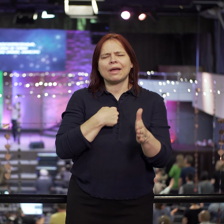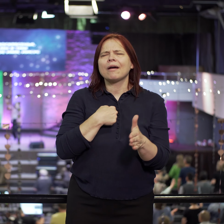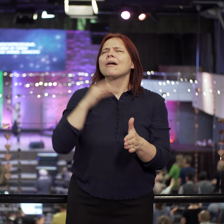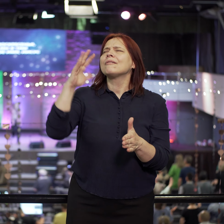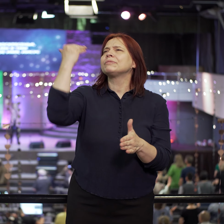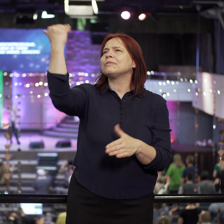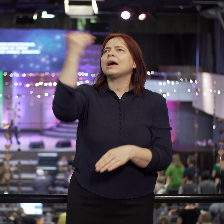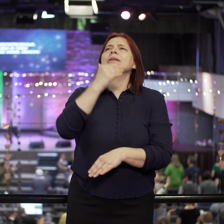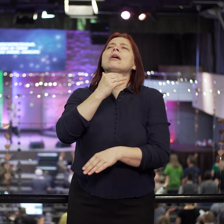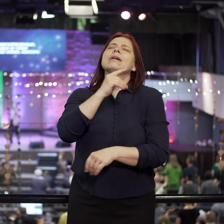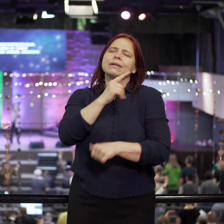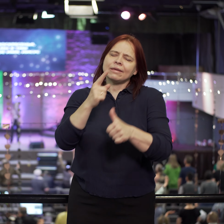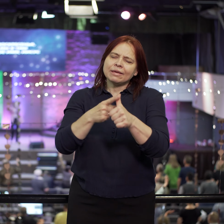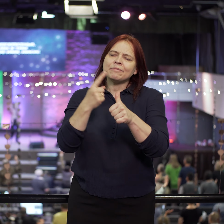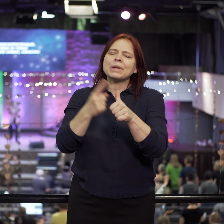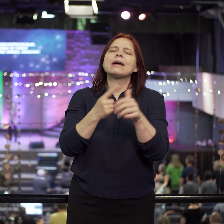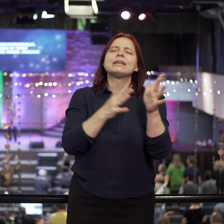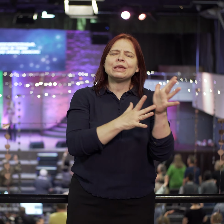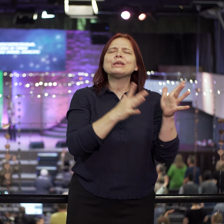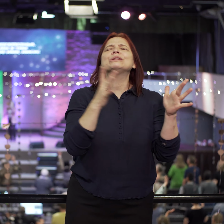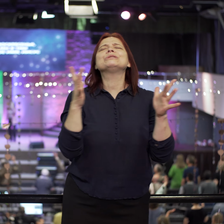в Твое имя,